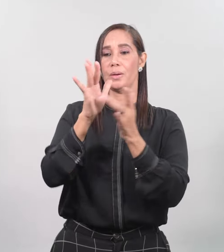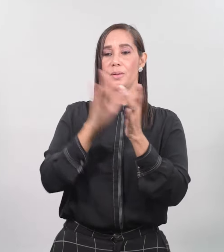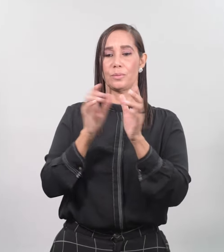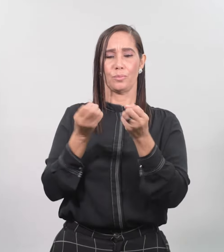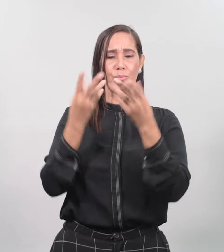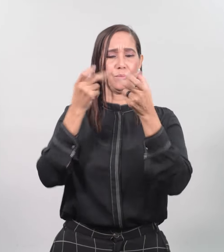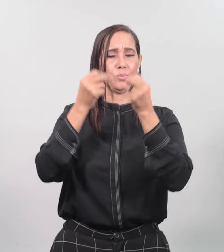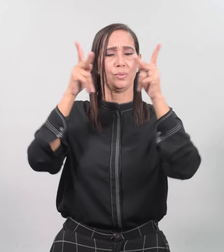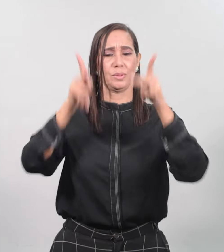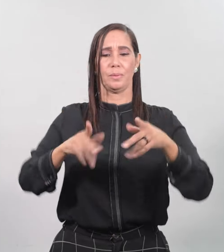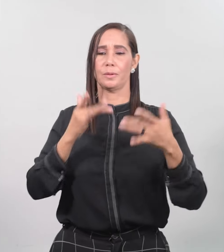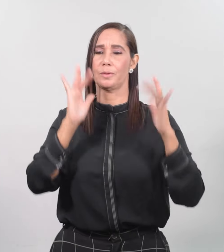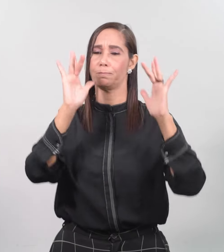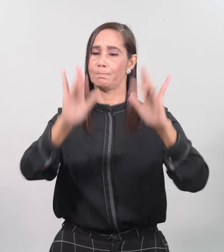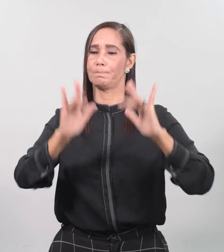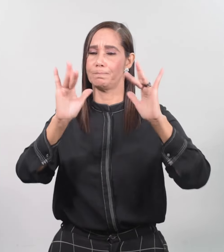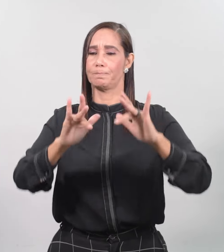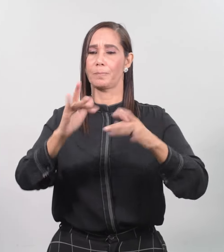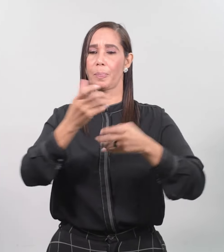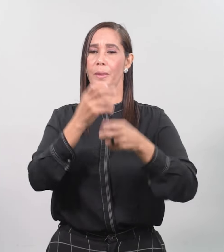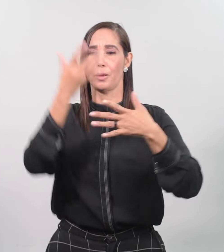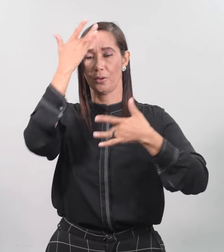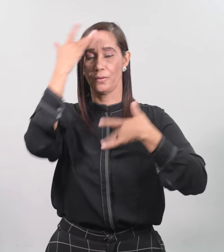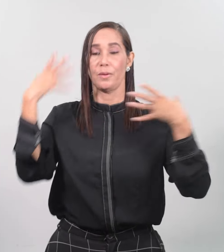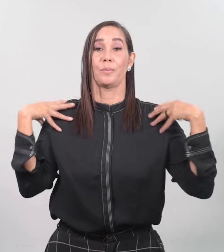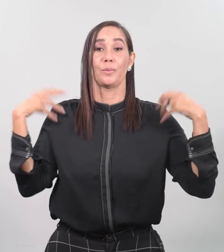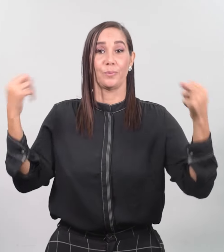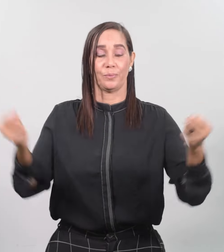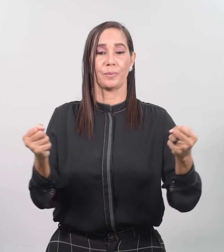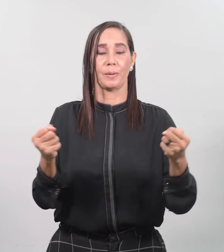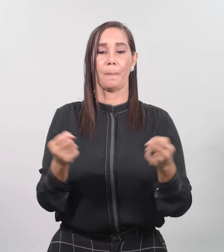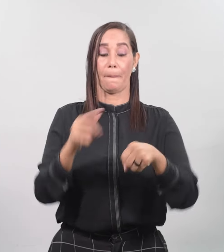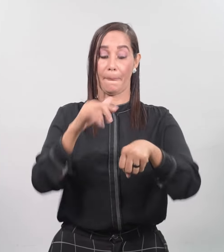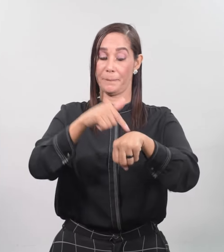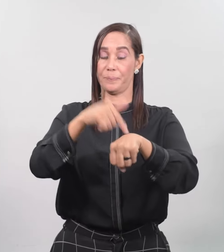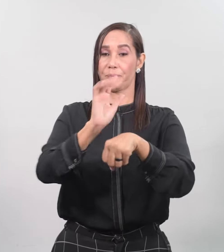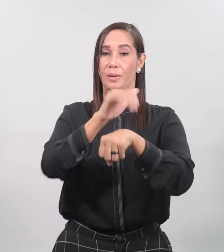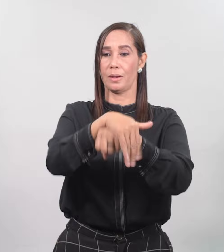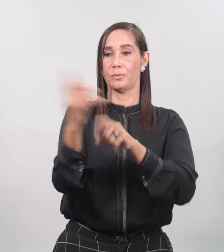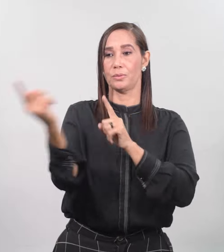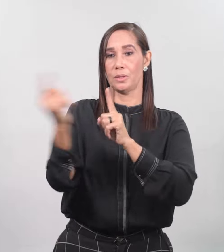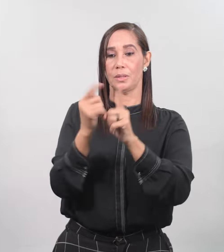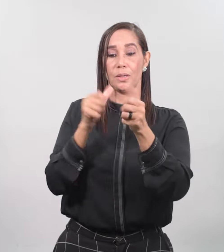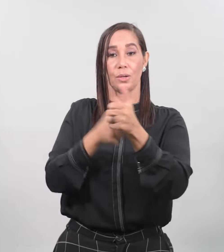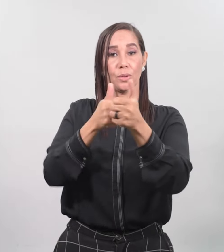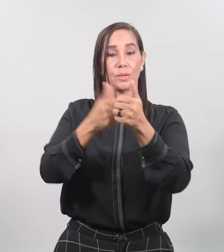le dio lástima y curó a los enfermos. Como se hizo tarde, se acercaron los discípulos a decirle,